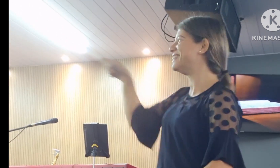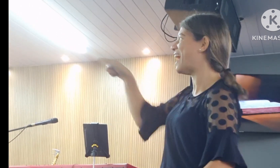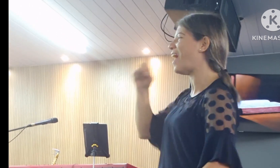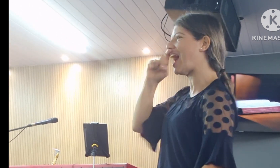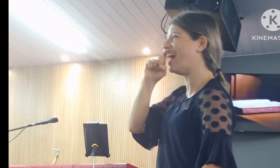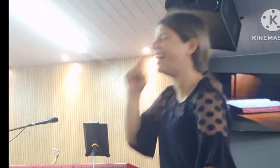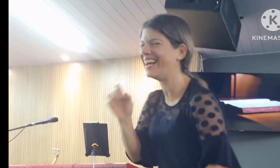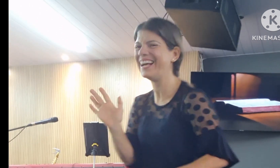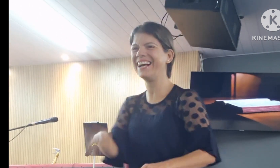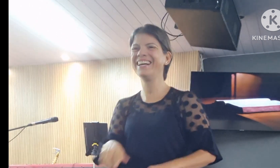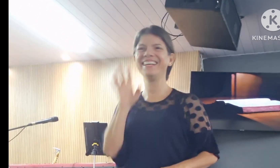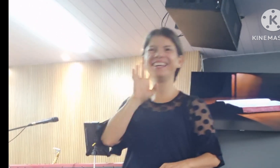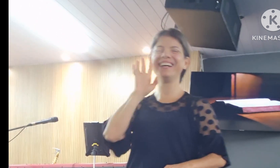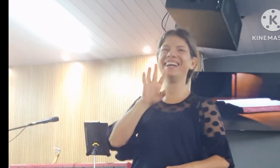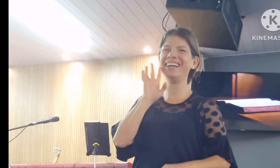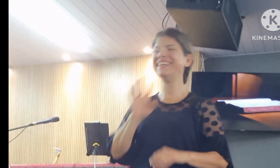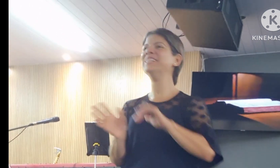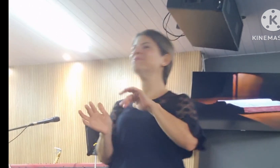tudo que tinha caiu sobre ele.